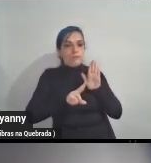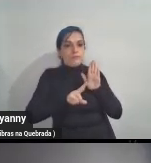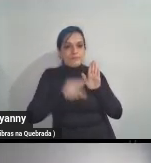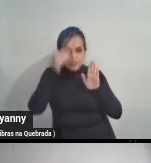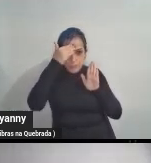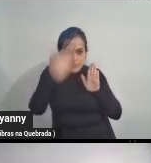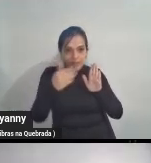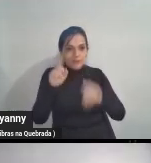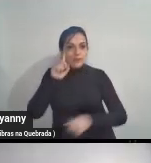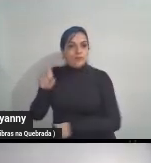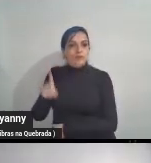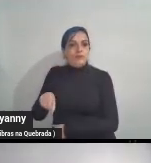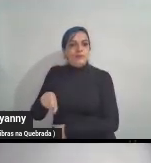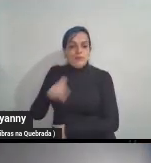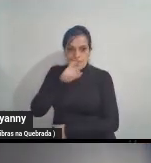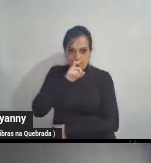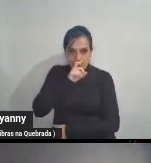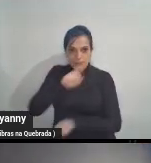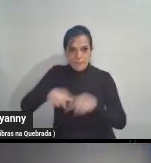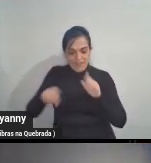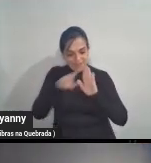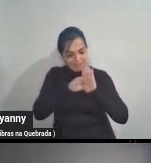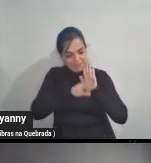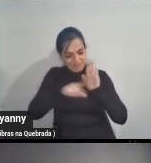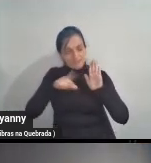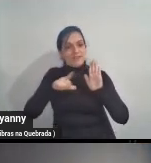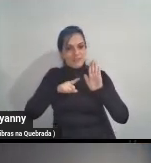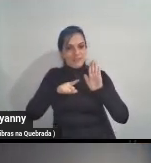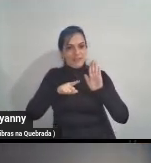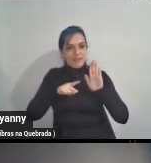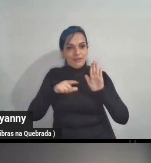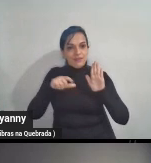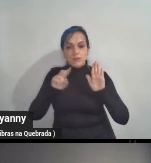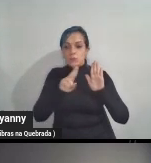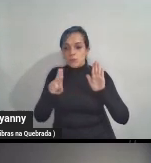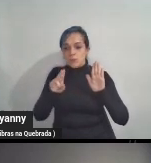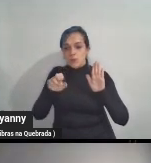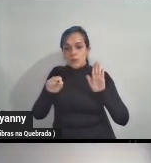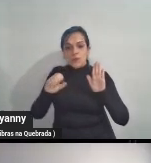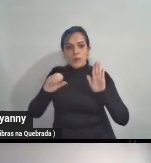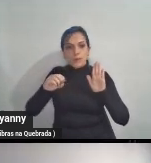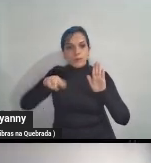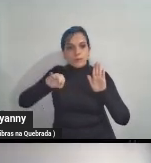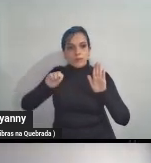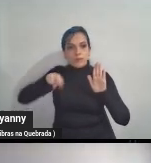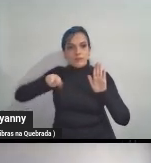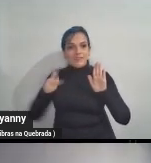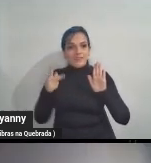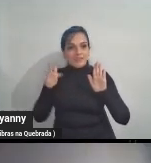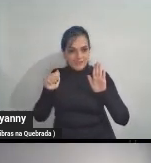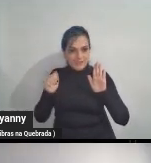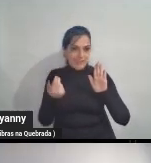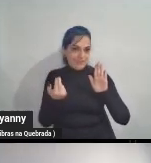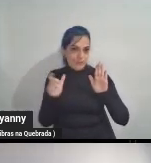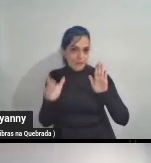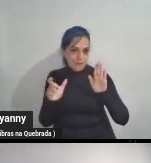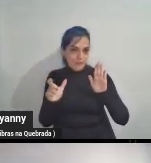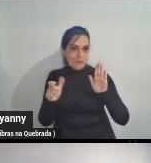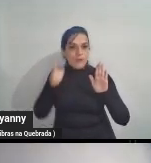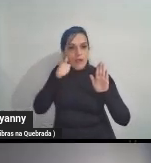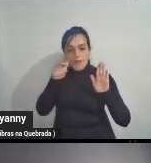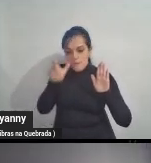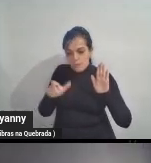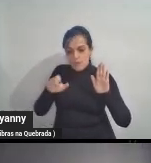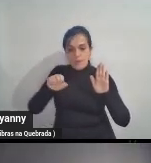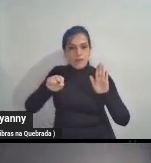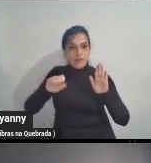e nessa lista de funcionárias está a Soninha, né? O nome Soninha, que é a Sônia Maria de Jesus. Ou